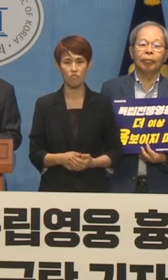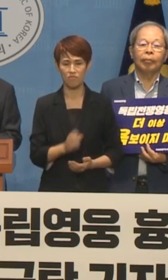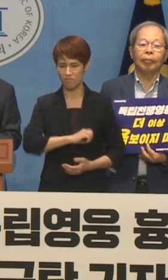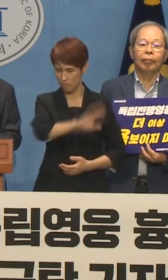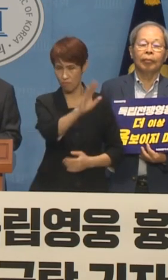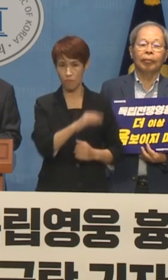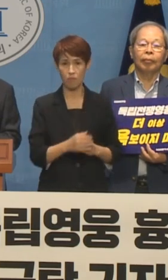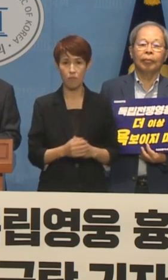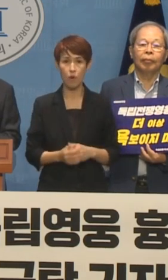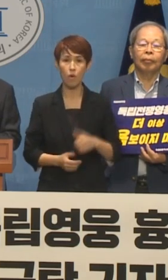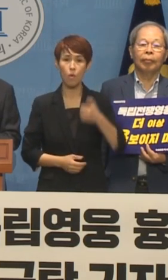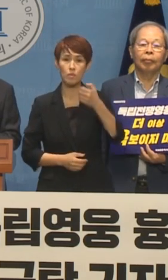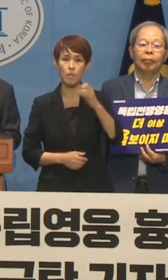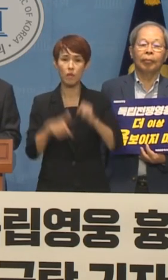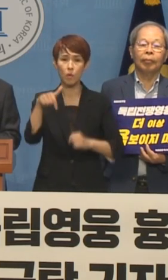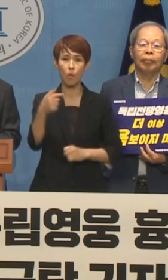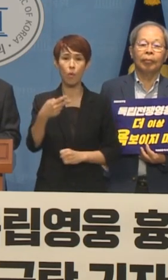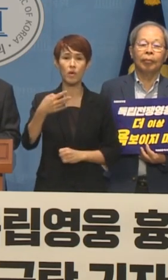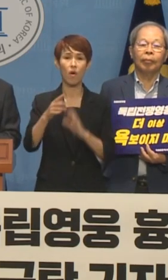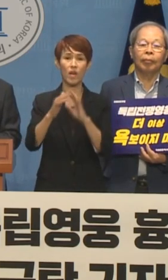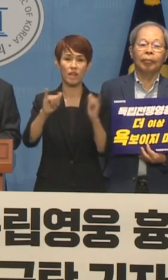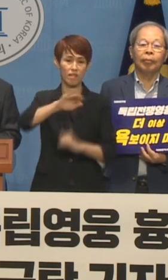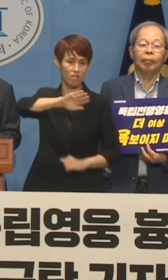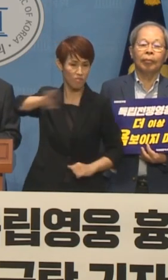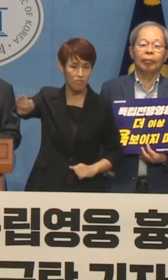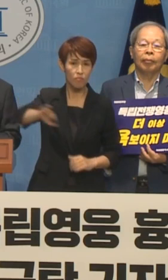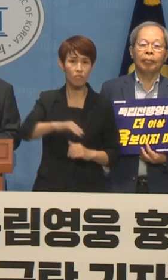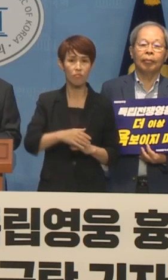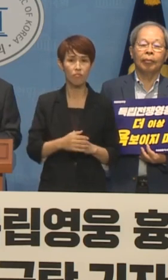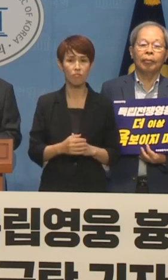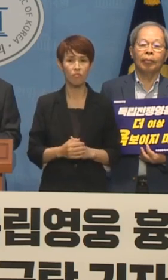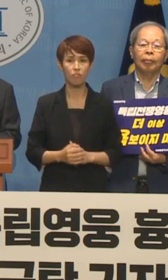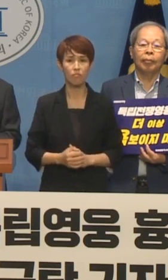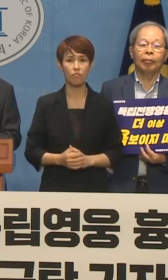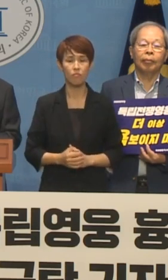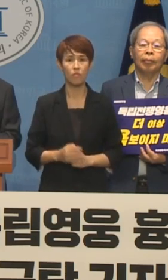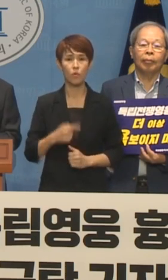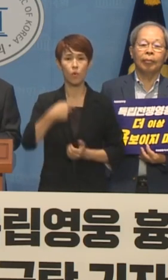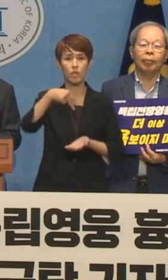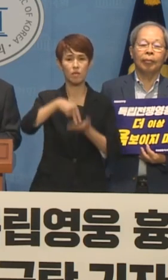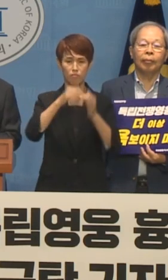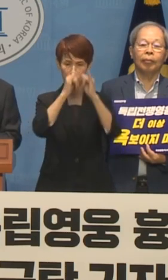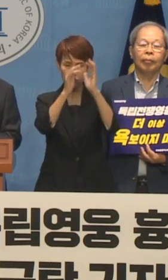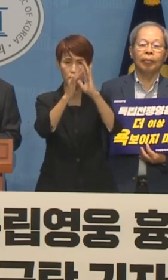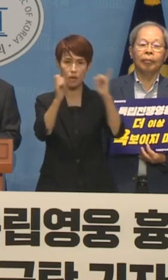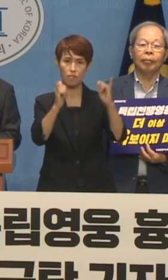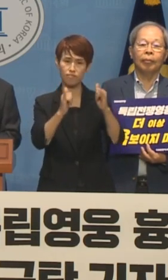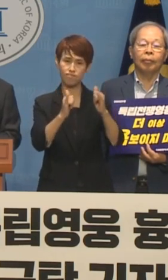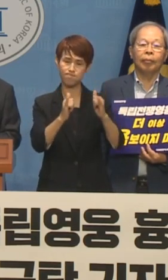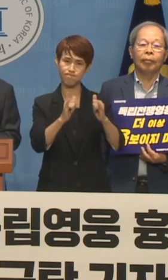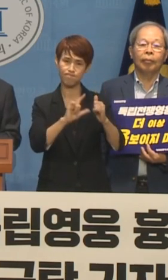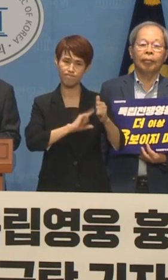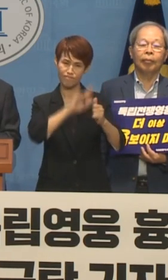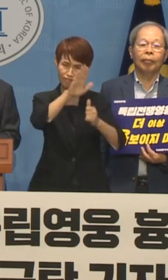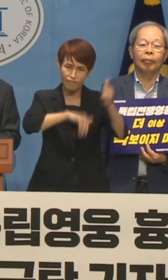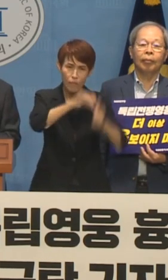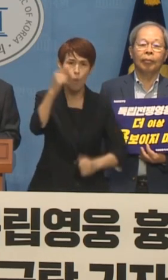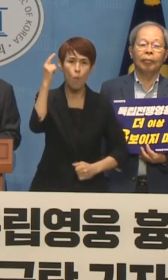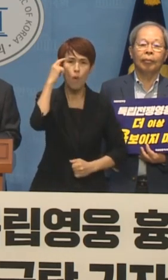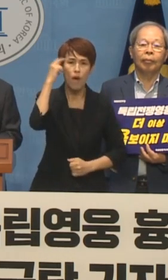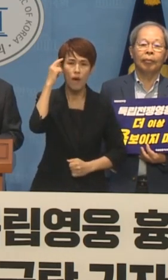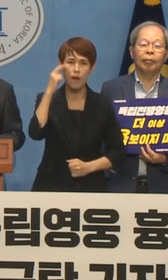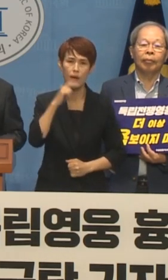우리 50만 고려인들을 배척하고 또 그리고 우리 독립영웅들을 모욕하는 행위를 왜 하려고 하는